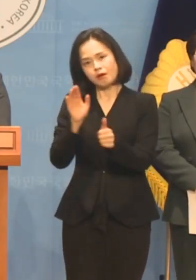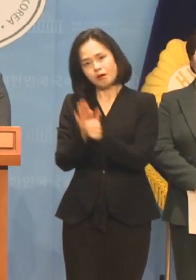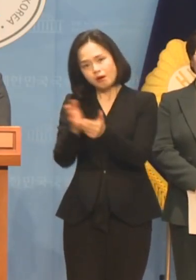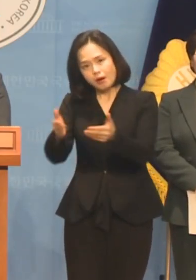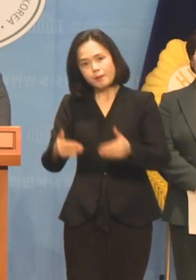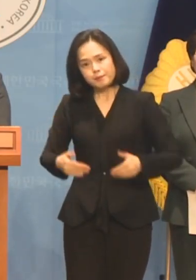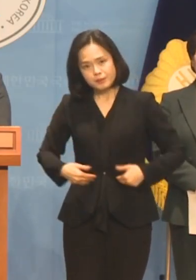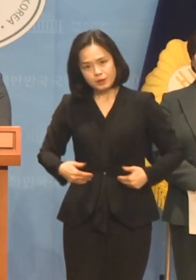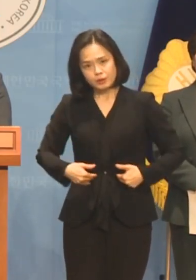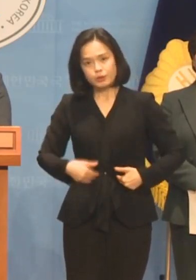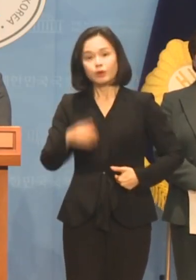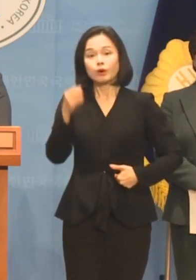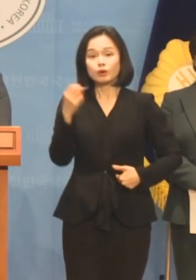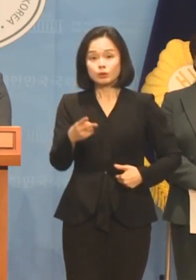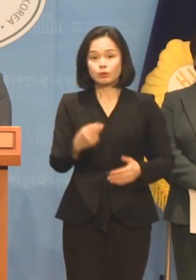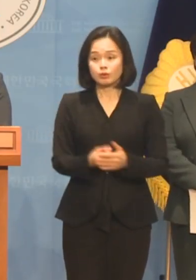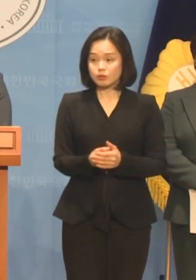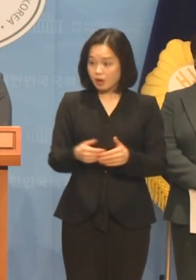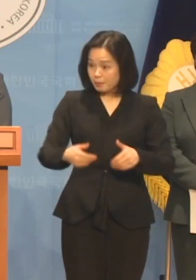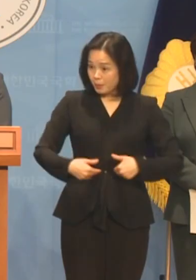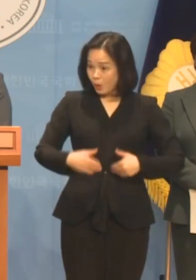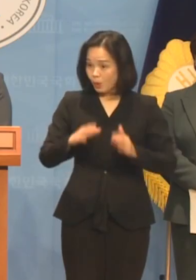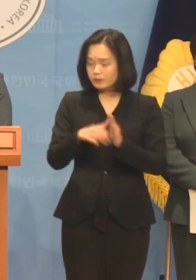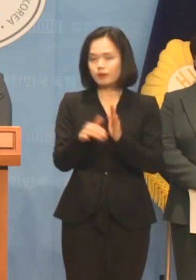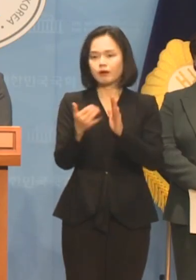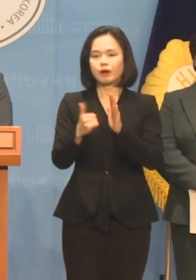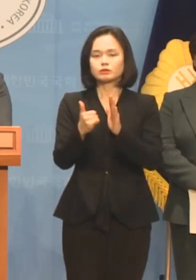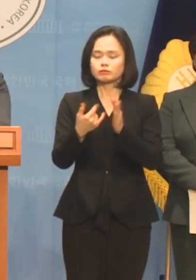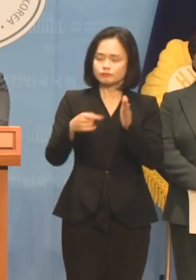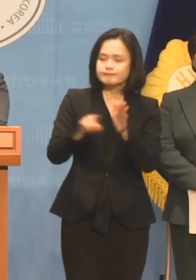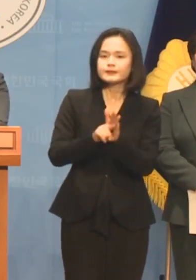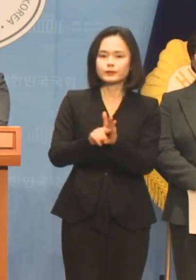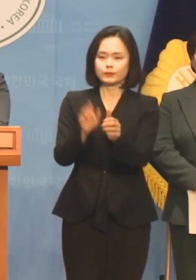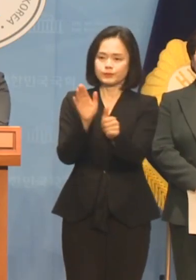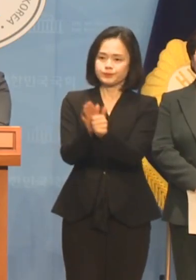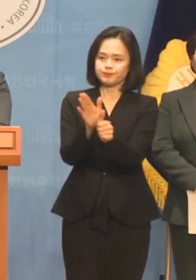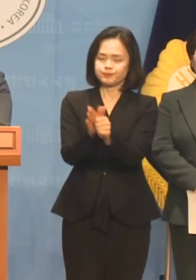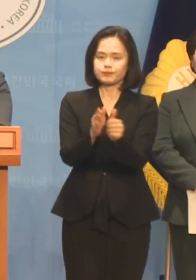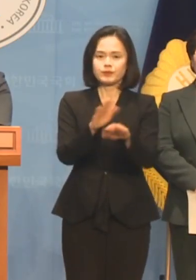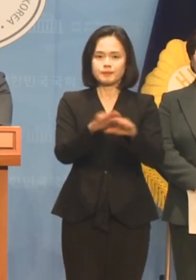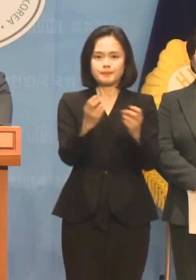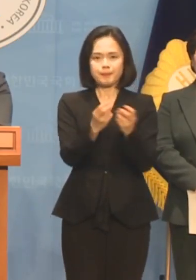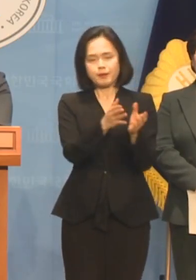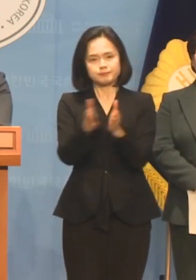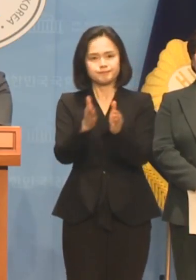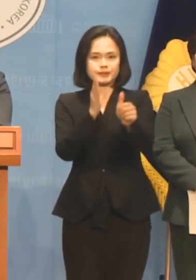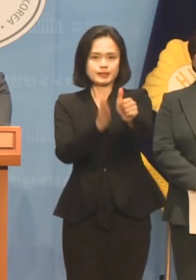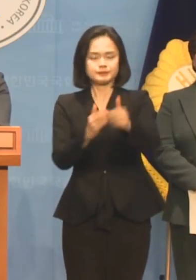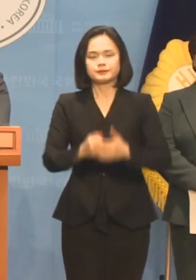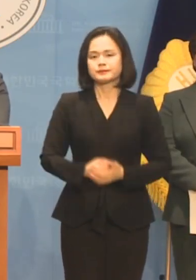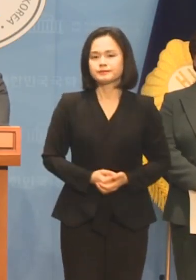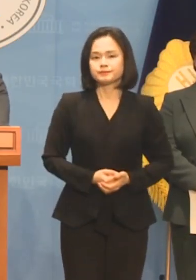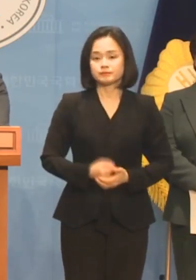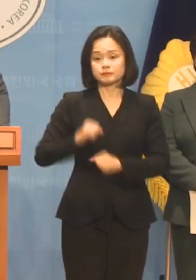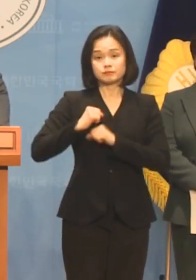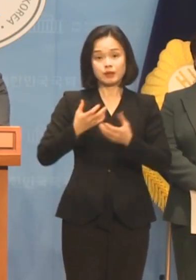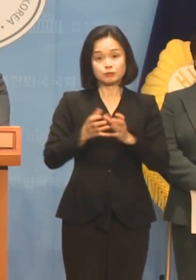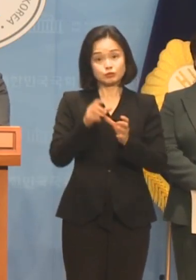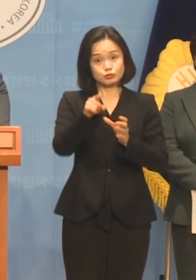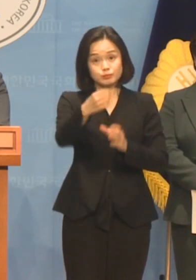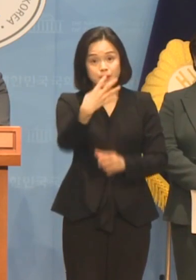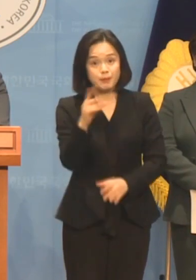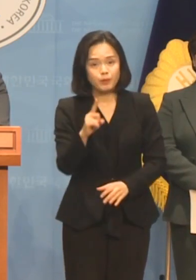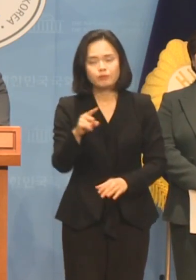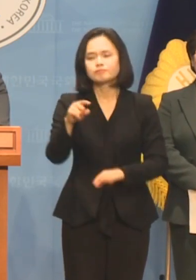가족들을 대상으로 하는 별도의 대책을 마련해 주시기 바랍니다. 국방부는 심리 안정을 위해 지원을 하고 있다고는